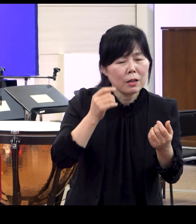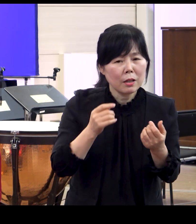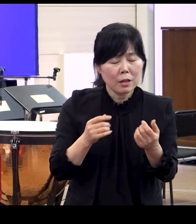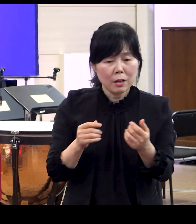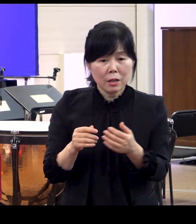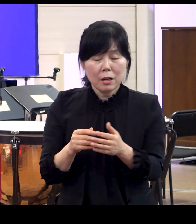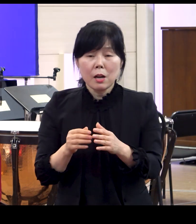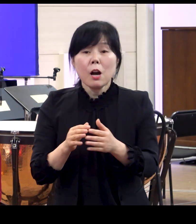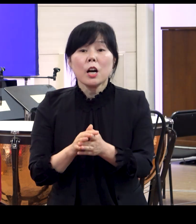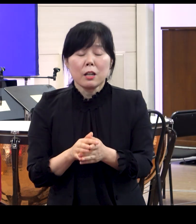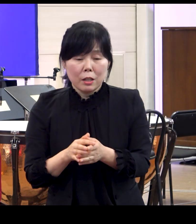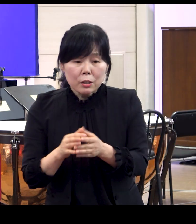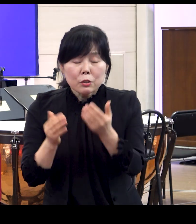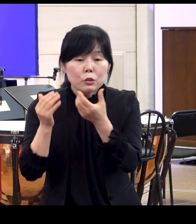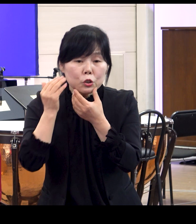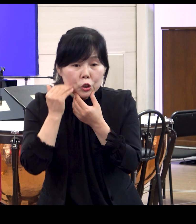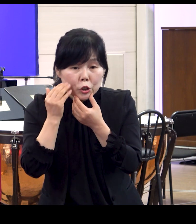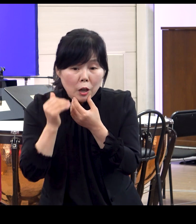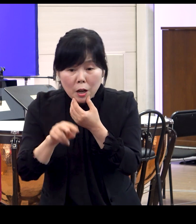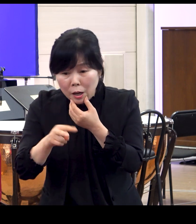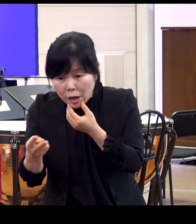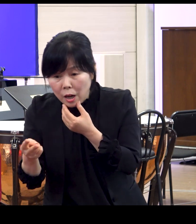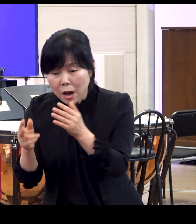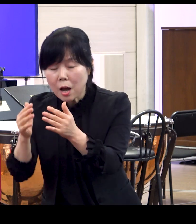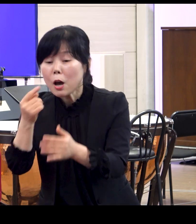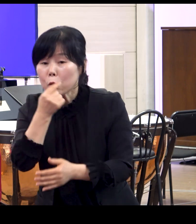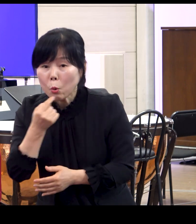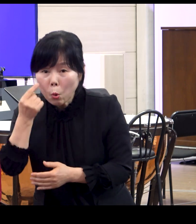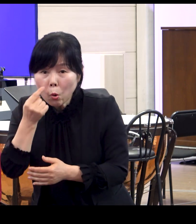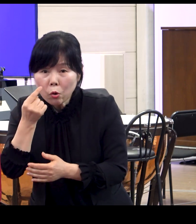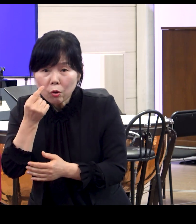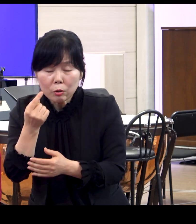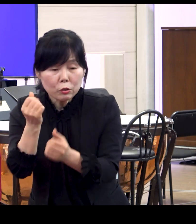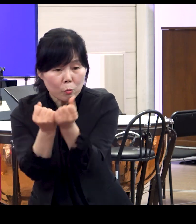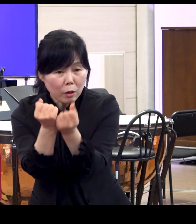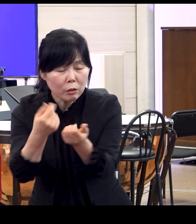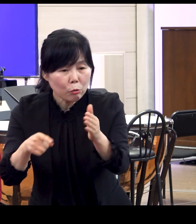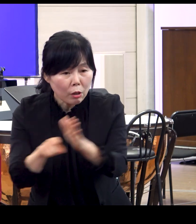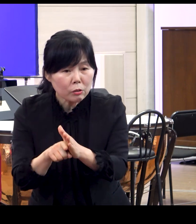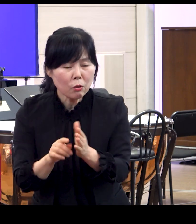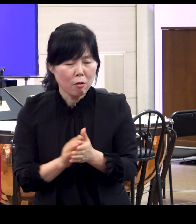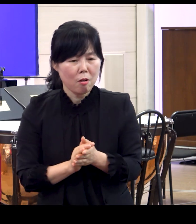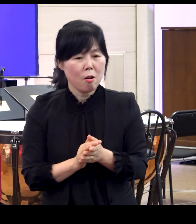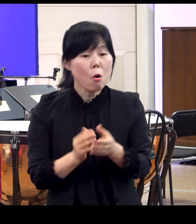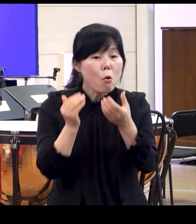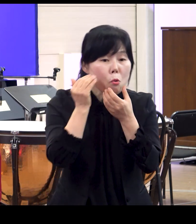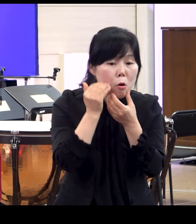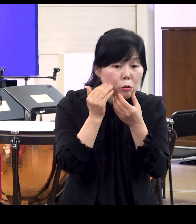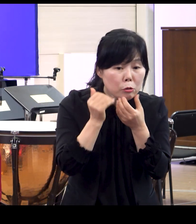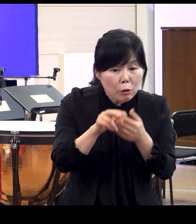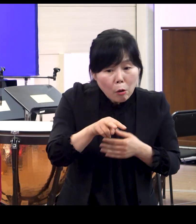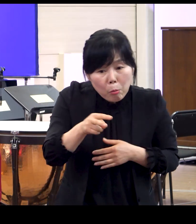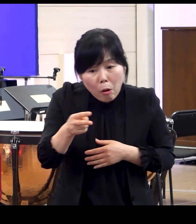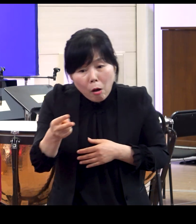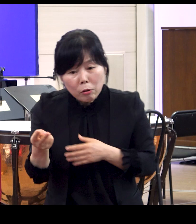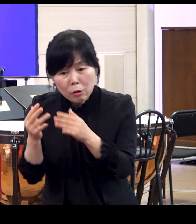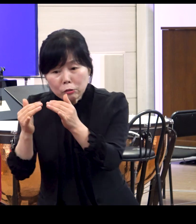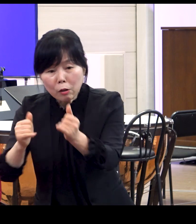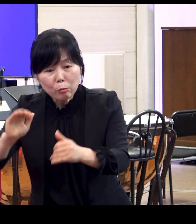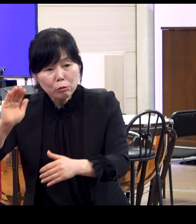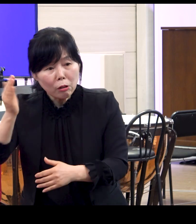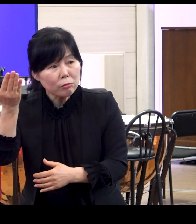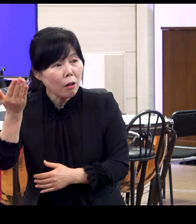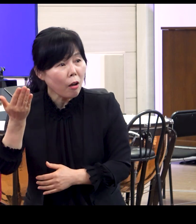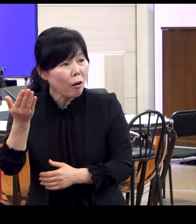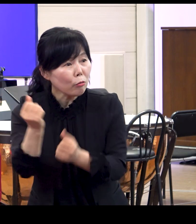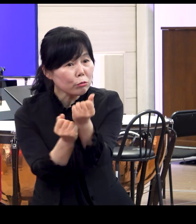진화를 설명하기 위해서 인간을 동물로 만들어버렸어요. 그러면 그 다음에 나오는 결과를 누가 책임집니까? 동물이